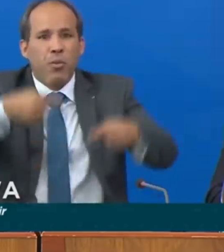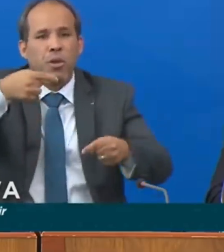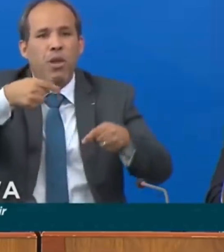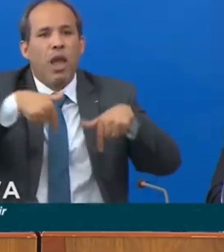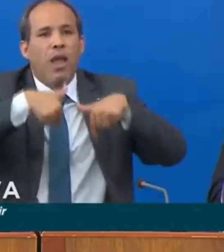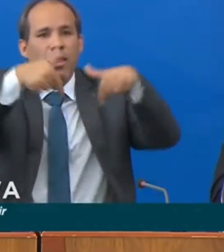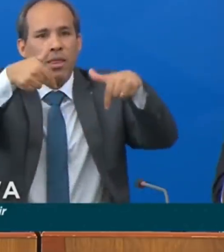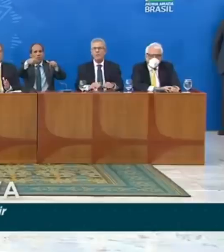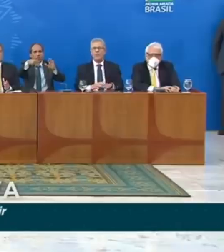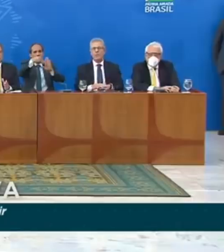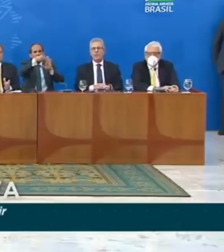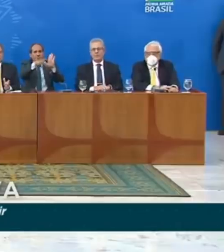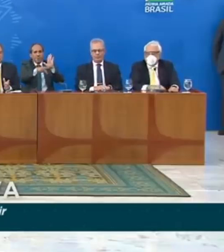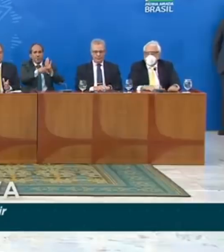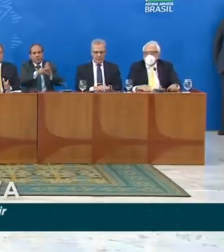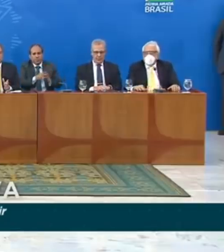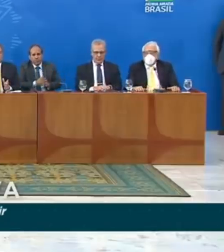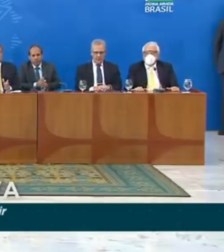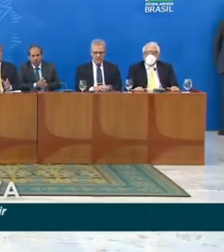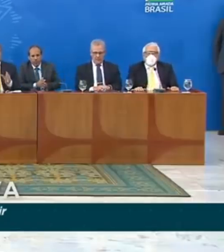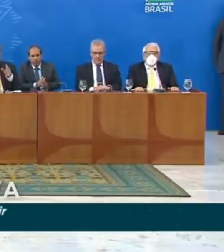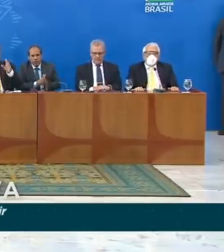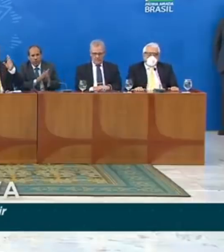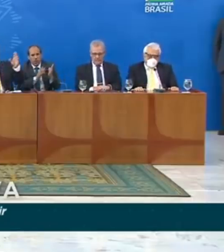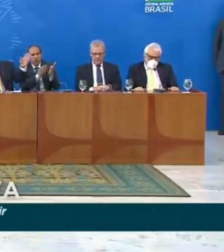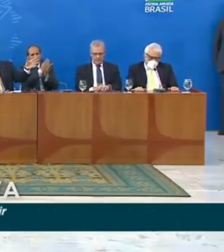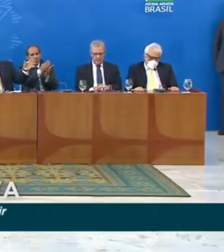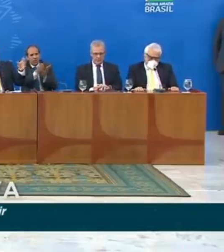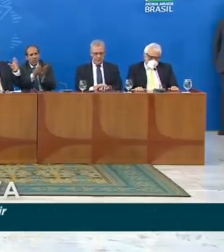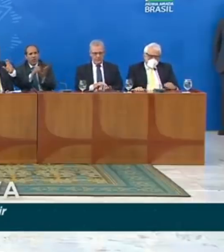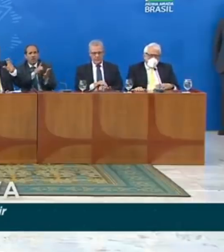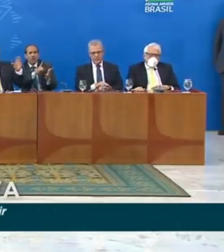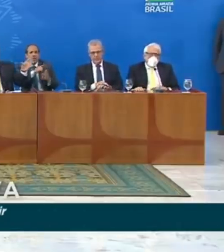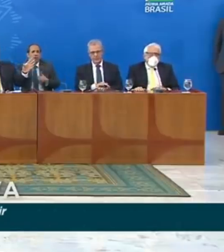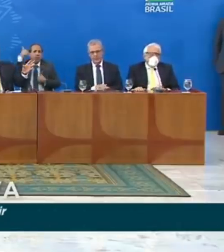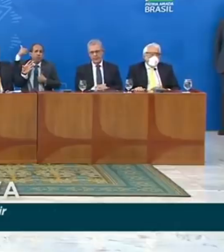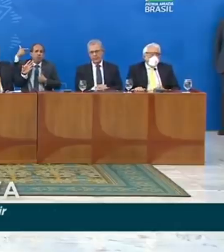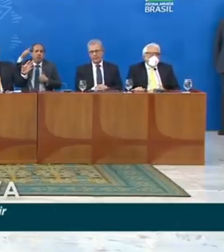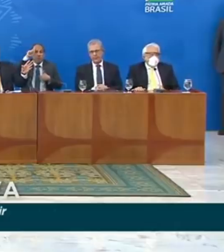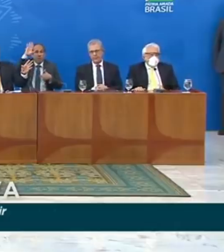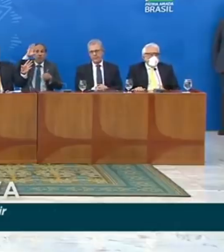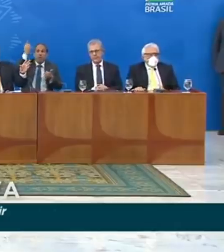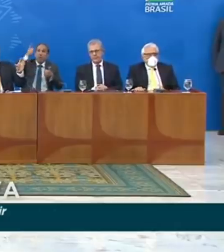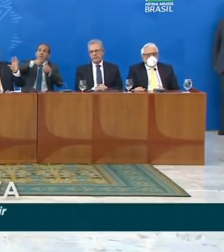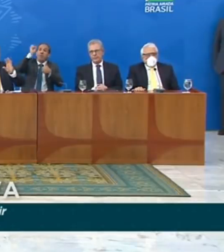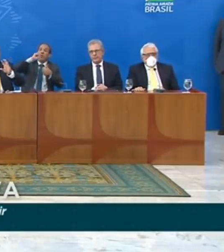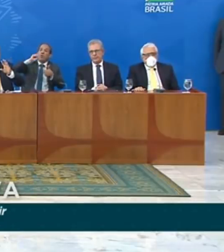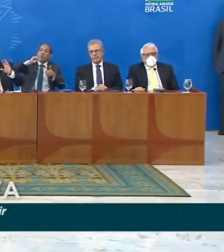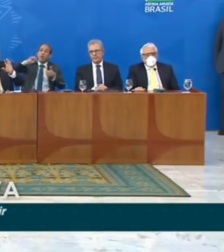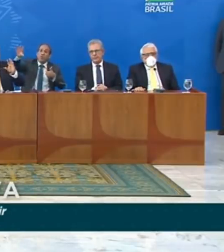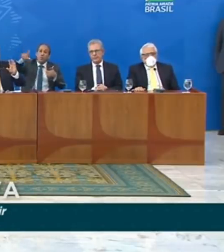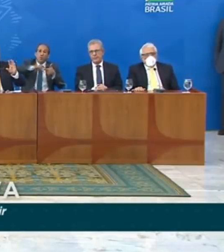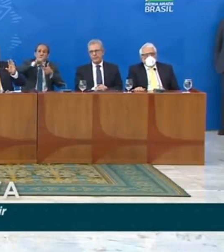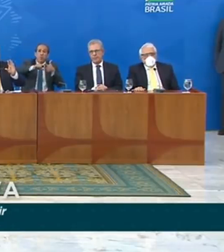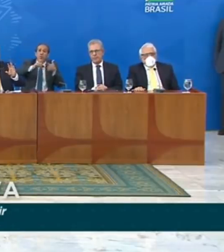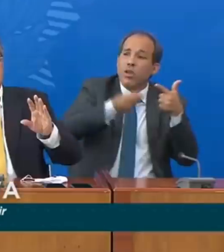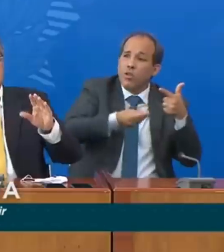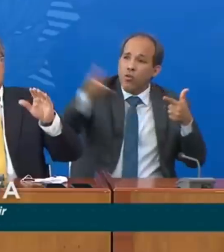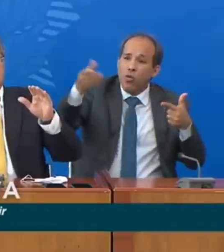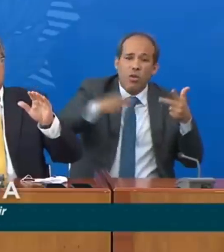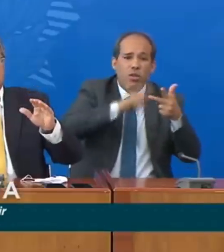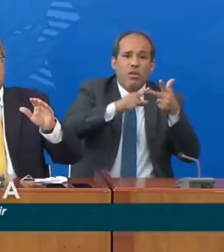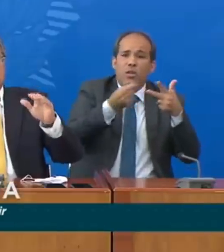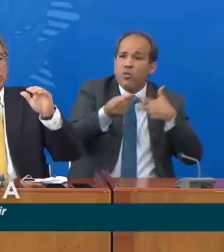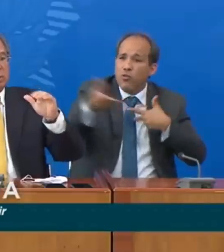pelo menos as medidas econômicas, a prioridade está na ordem de envio. E os envios foram sempre em busca